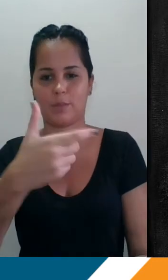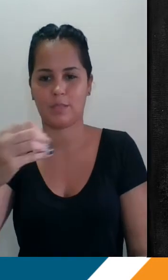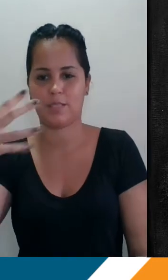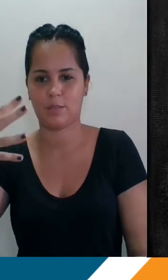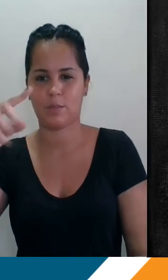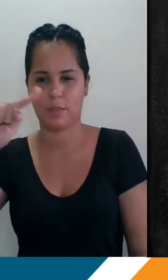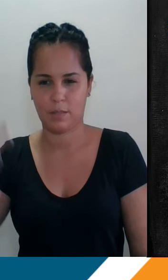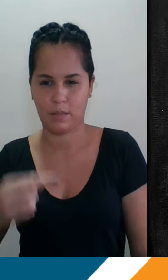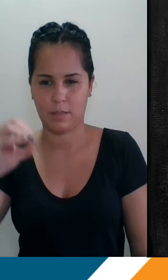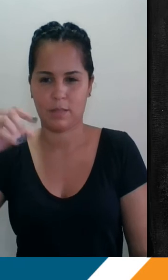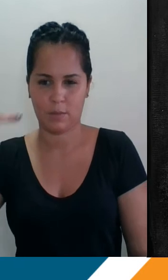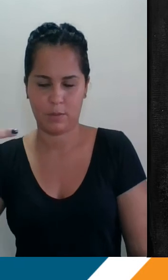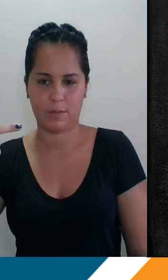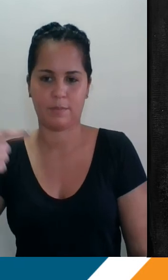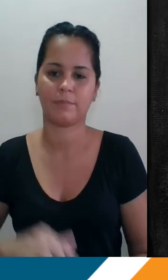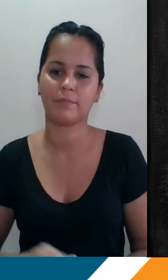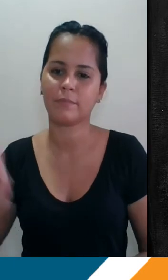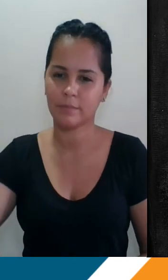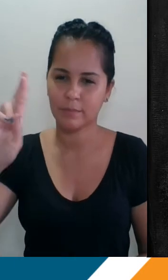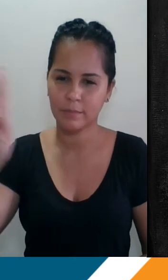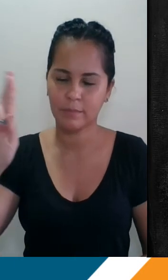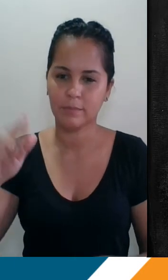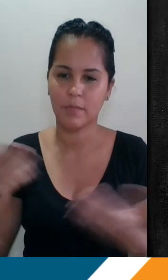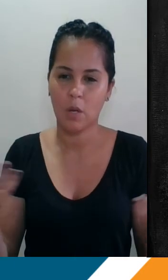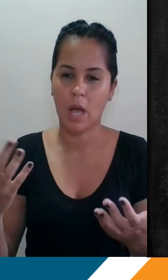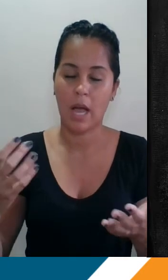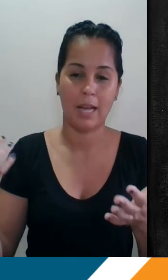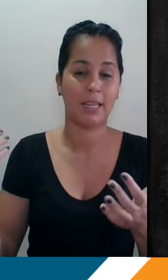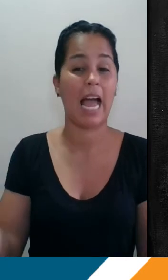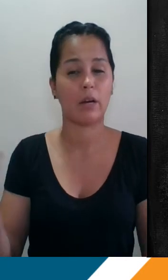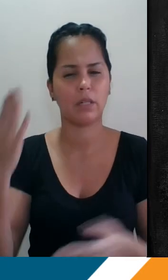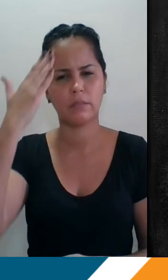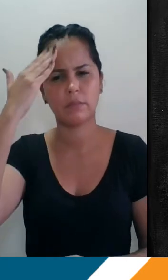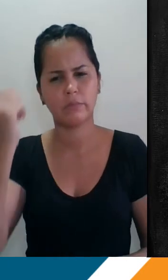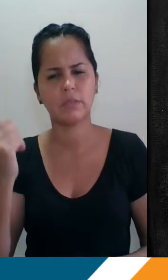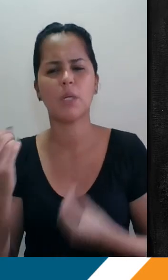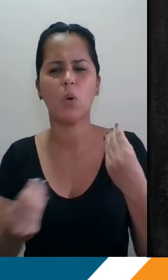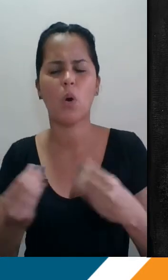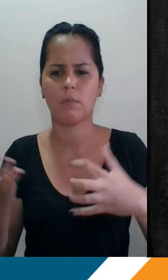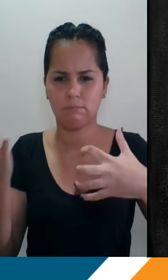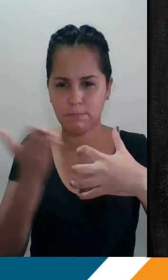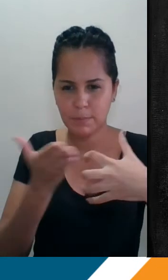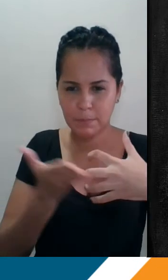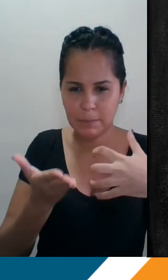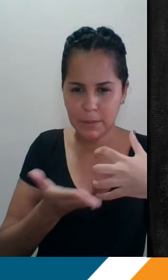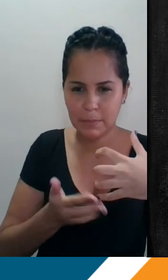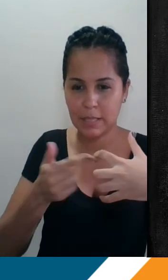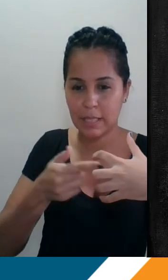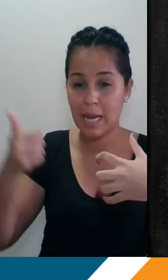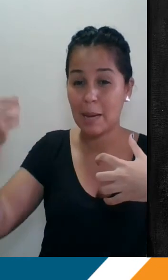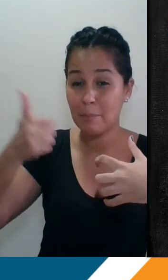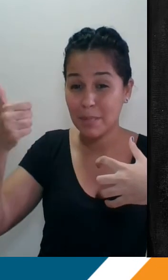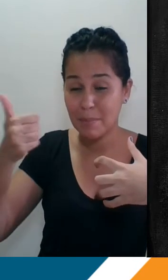204,02. Tá. Então, vamos agora pegar a primeira parcela de R$ 202 e vou trazer o valor dela para um